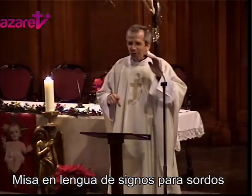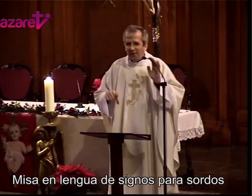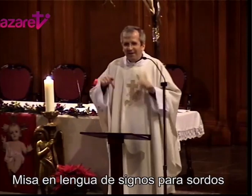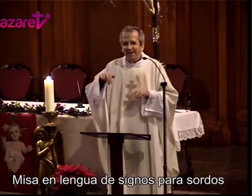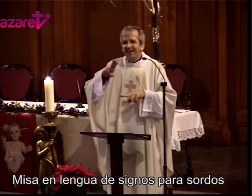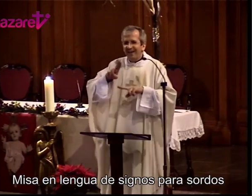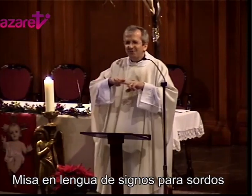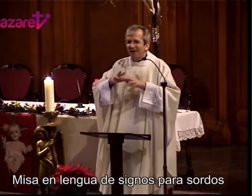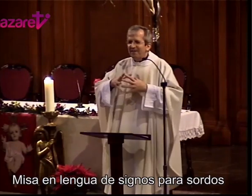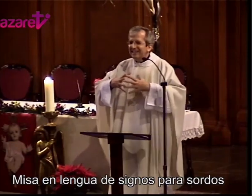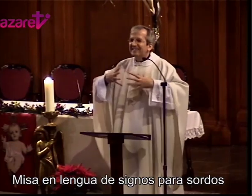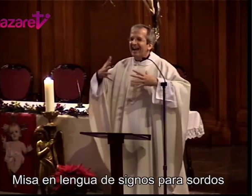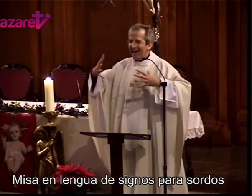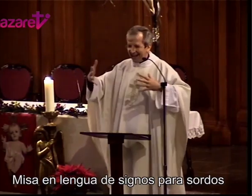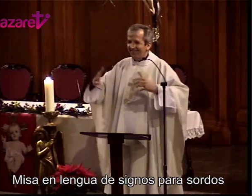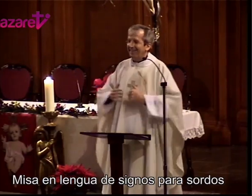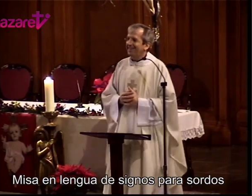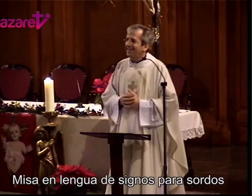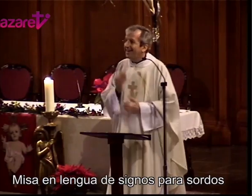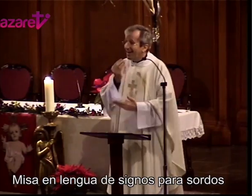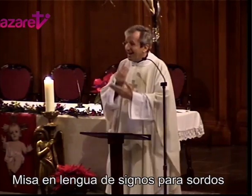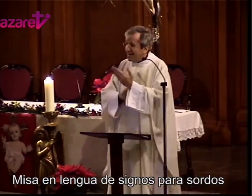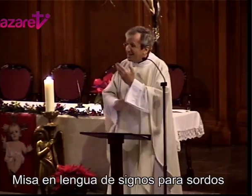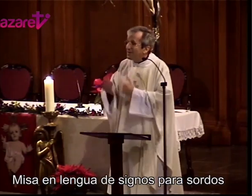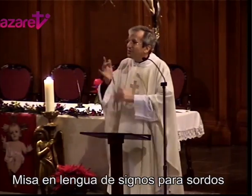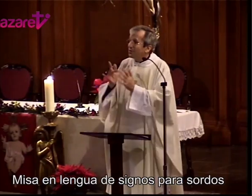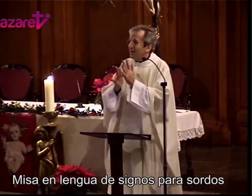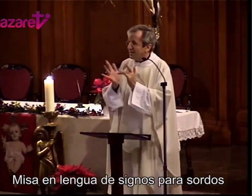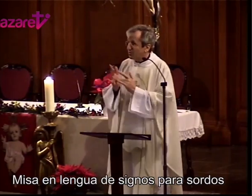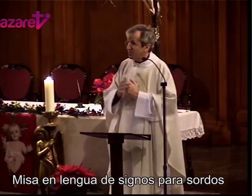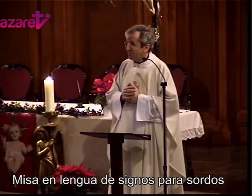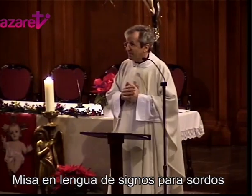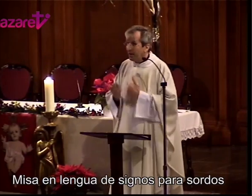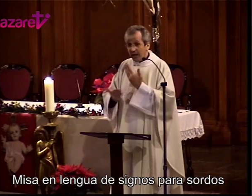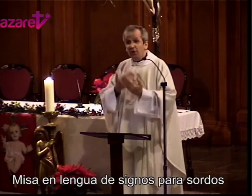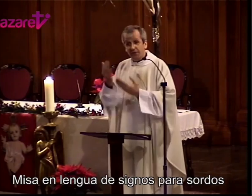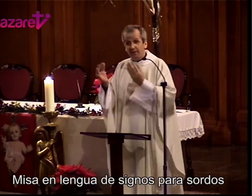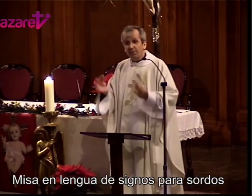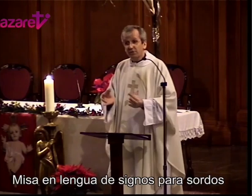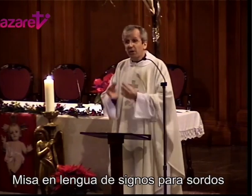Hoy es una fiesta grande, el nacimiento de Jesús, y lo celebramos en la